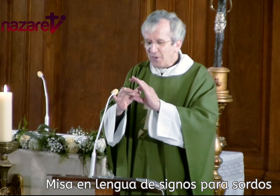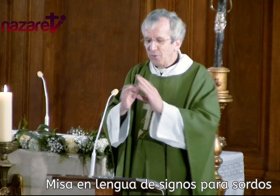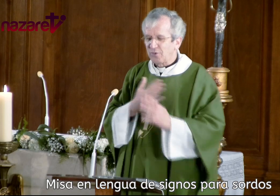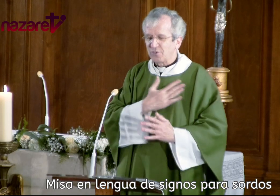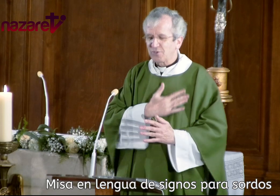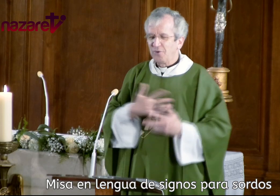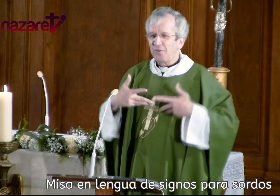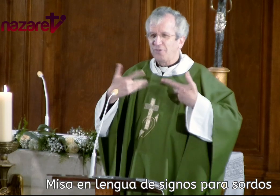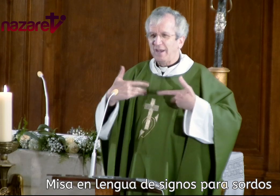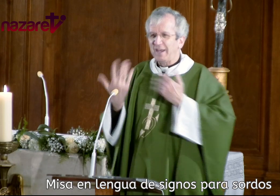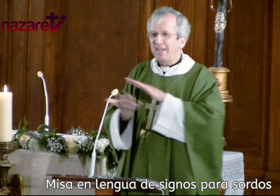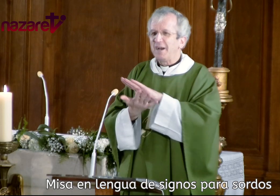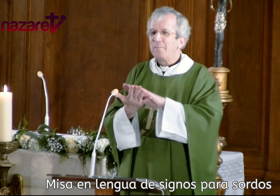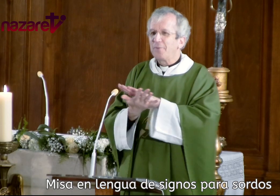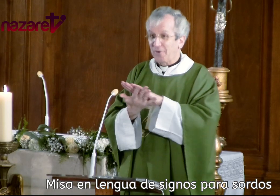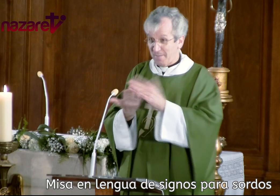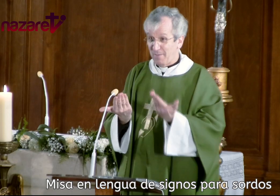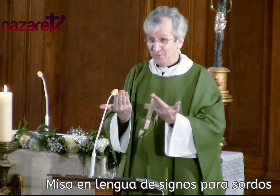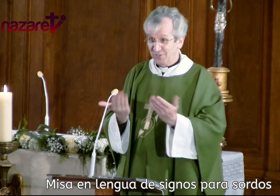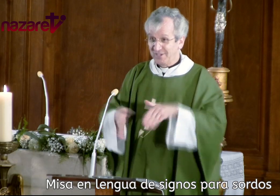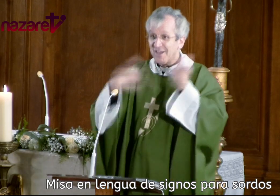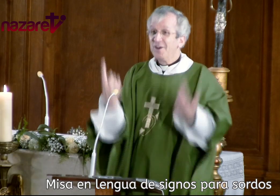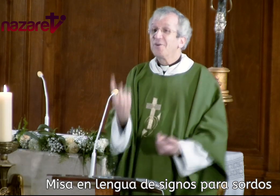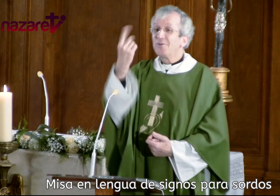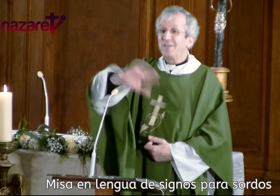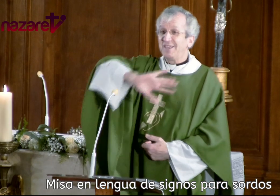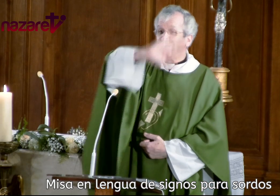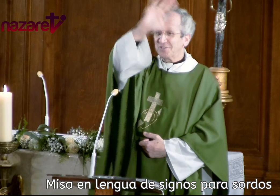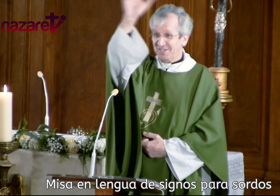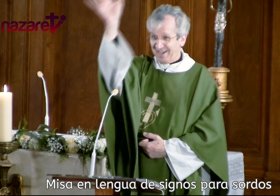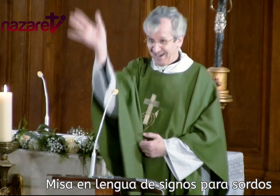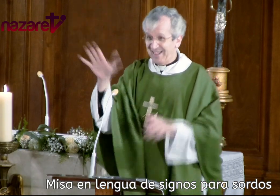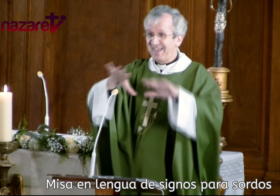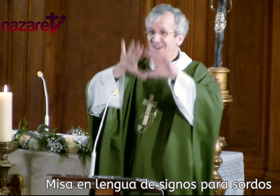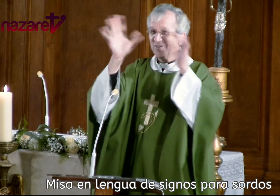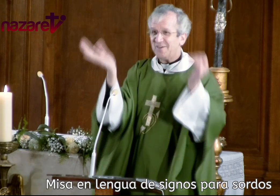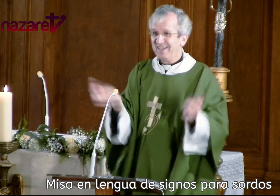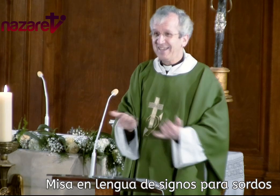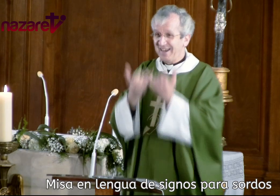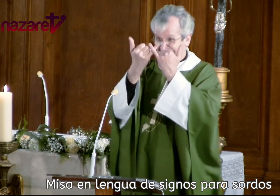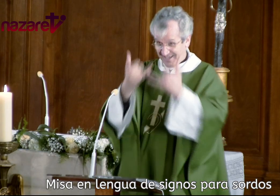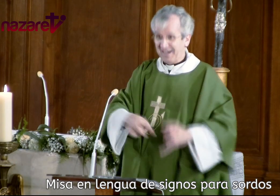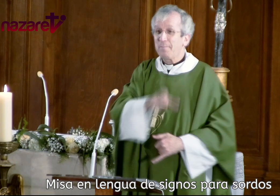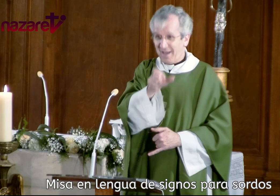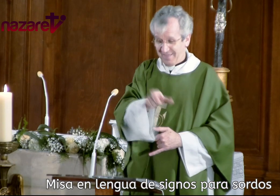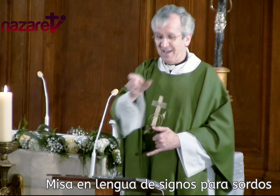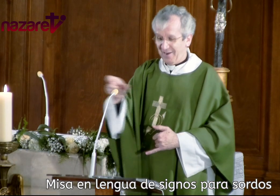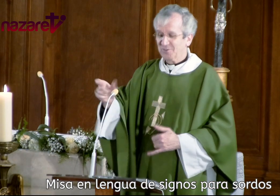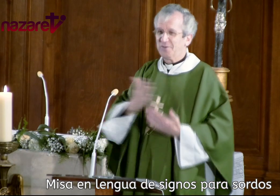juntos con gozo y alegría proclamamos gloria a dios en el cielo y en la tierra paz a los hombres